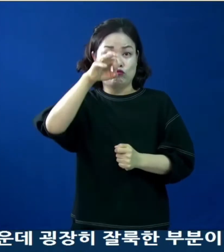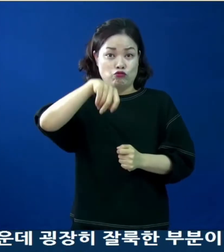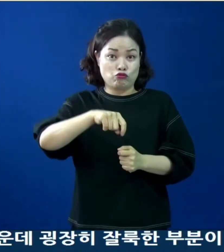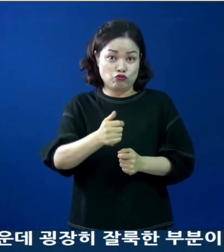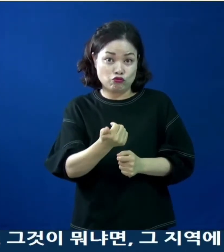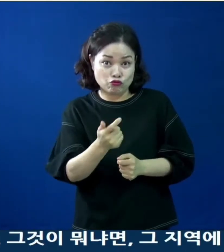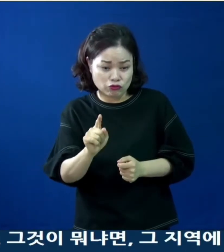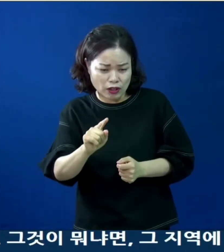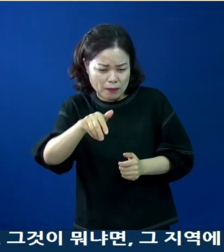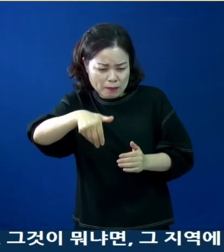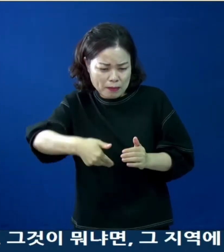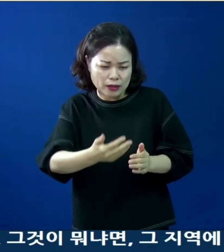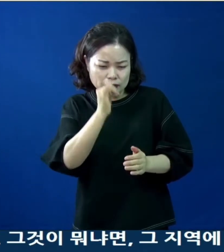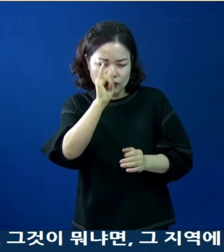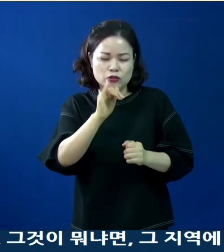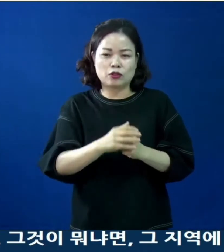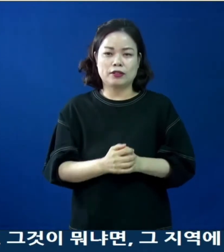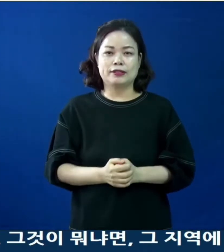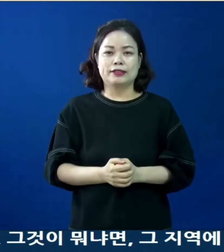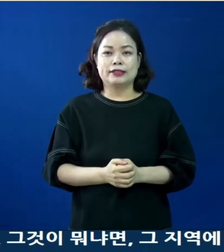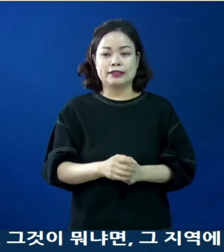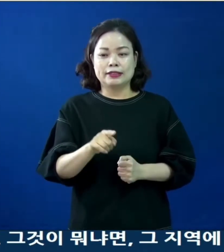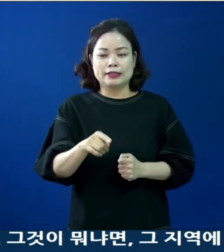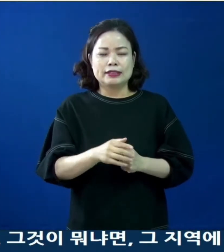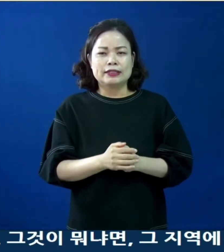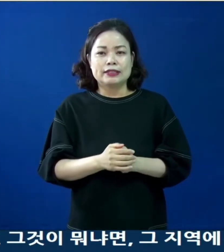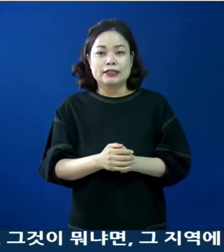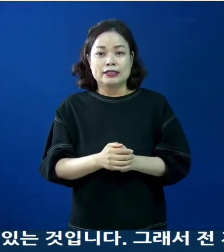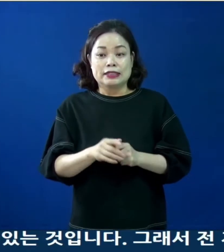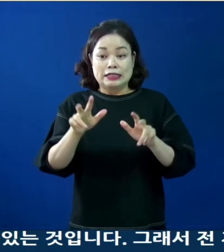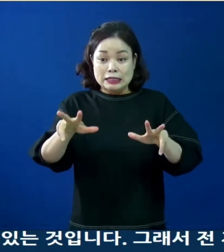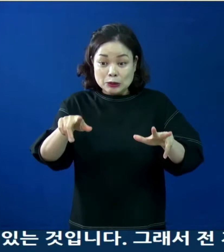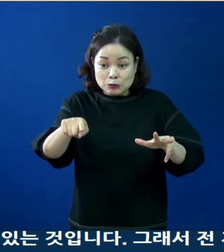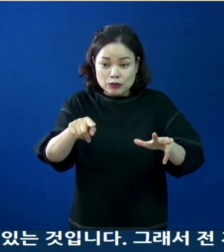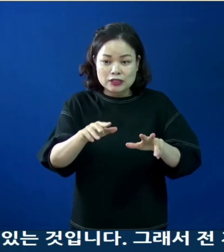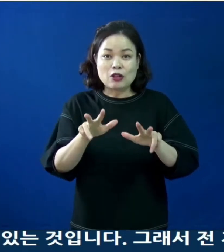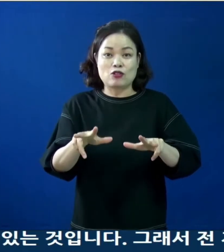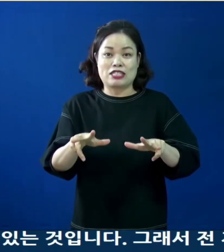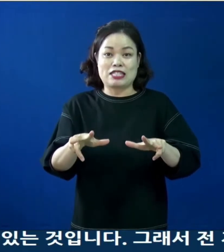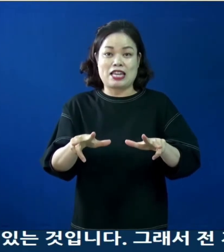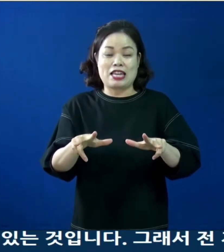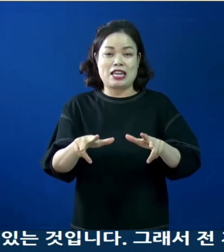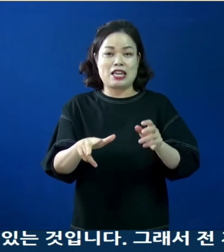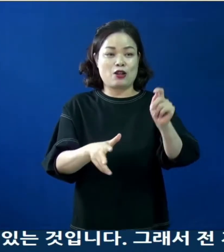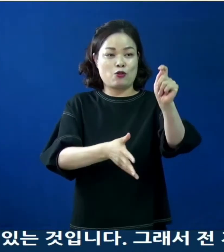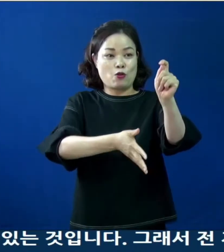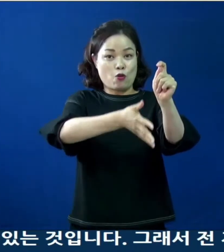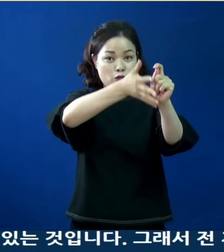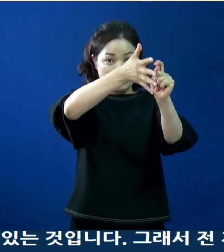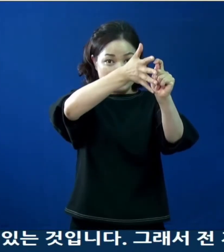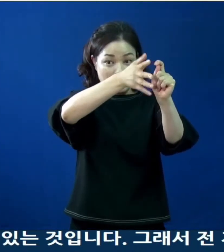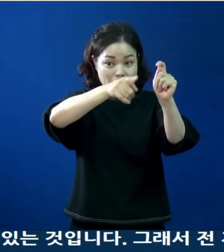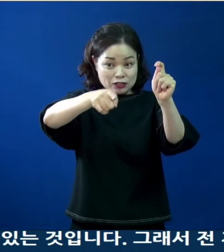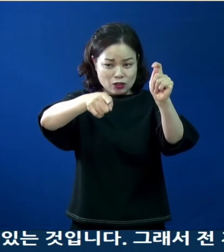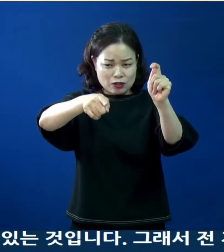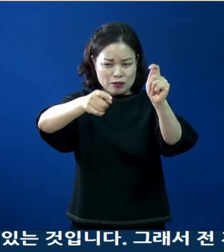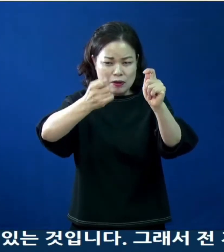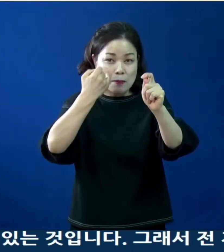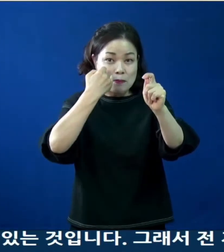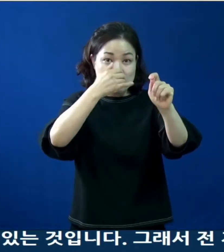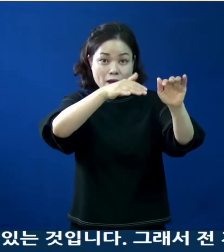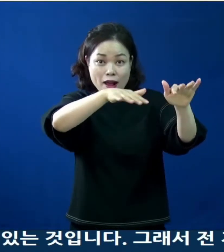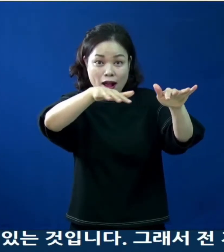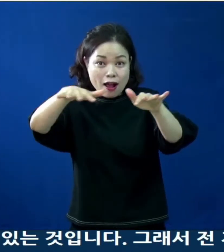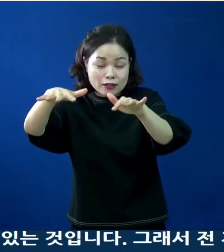있습니다. 사진 볼까요? 이게 지금 현재입니다. 현재 고린도 이렇게 딱 보이면 저쪽 끝에 바다가